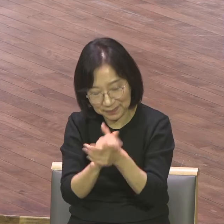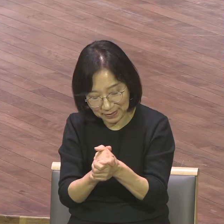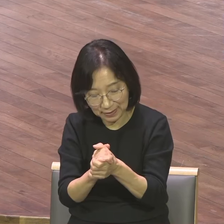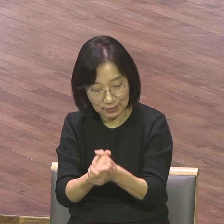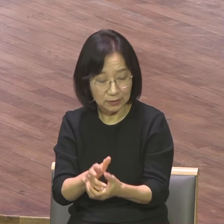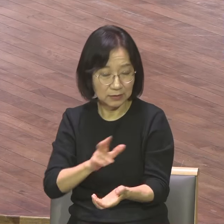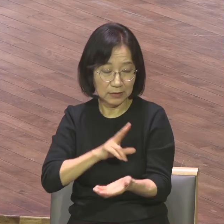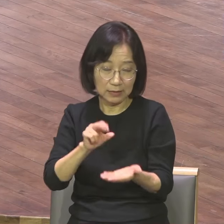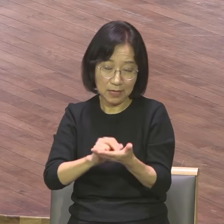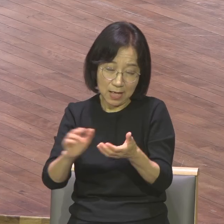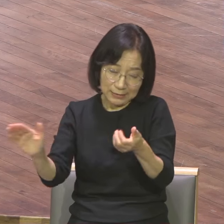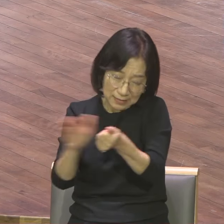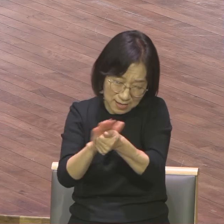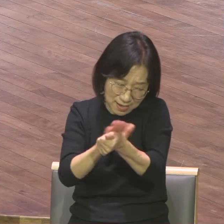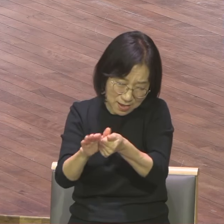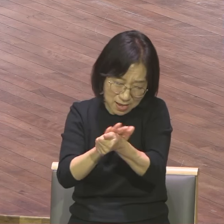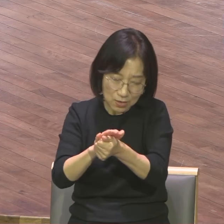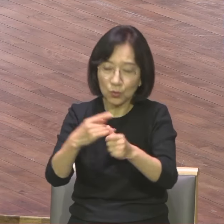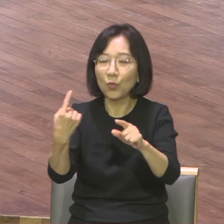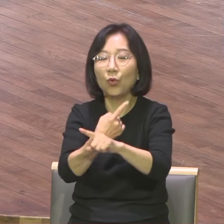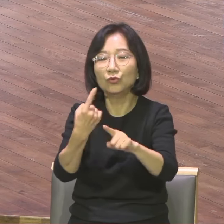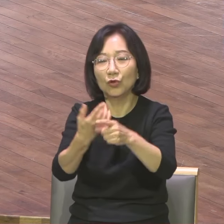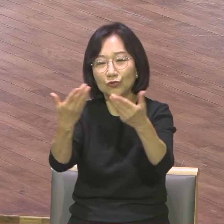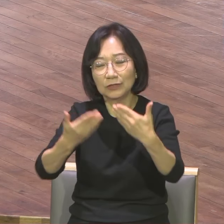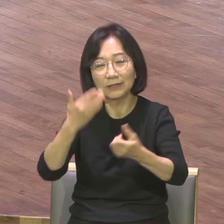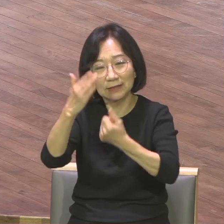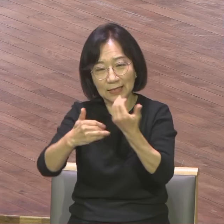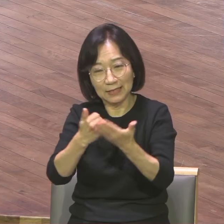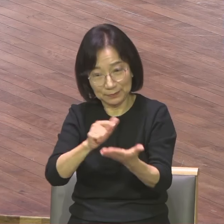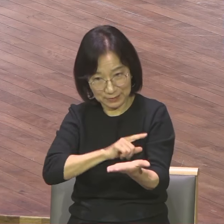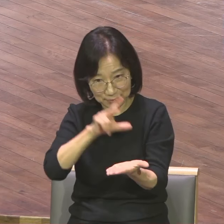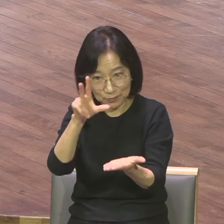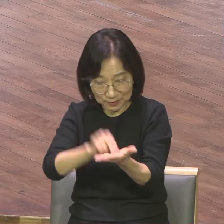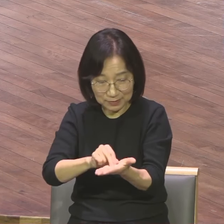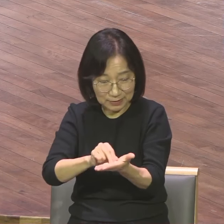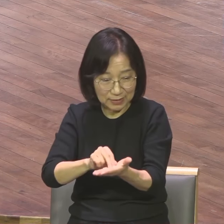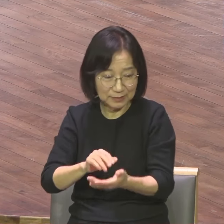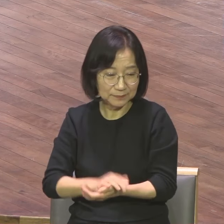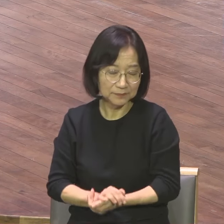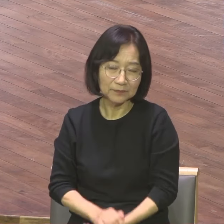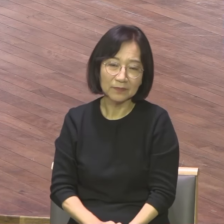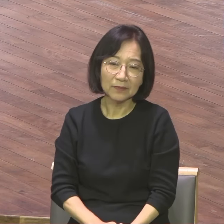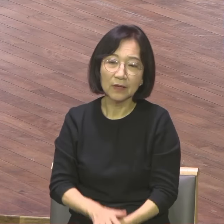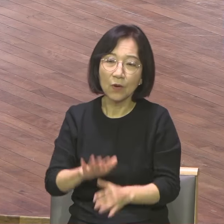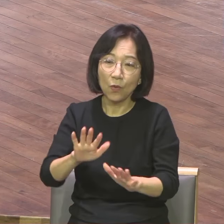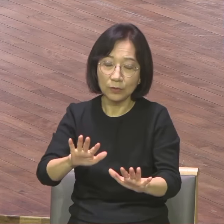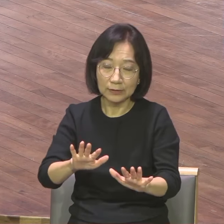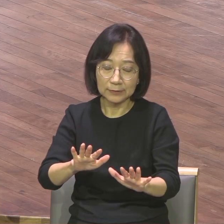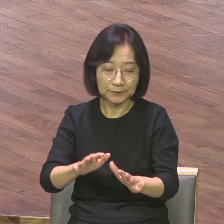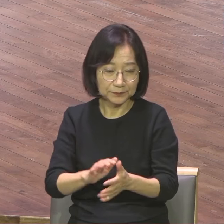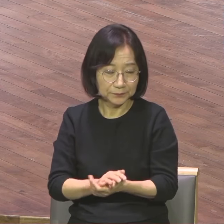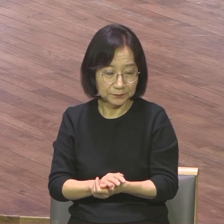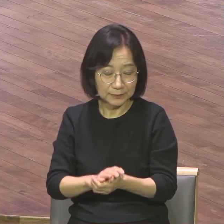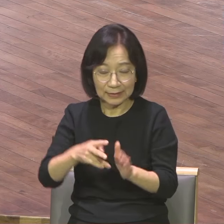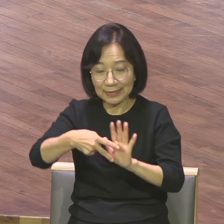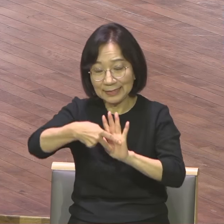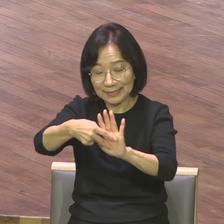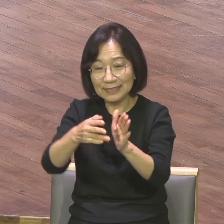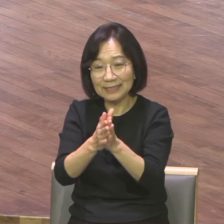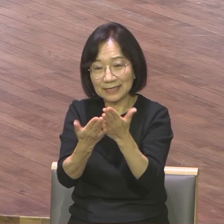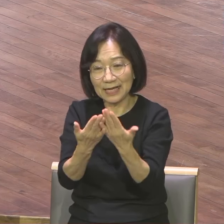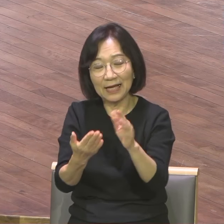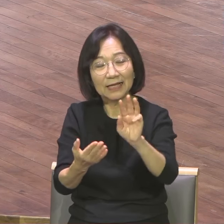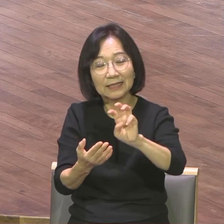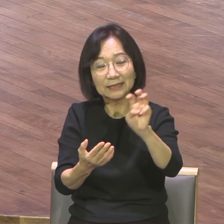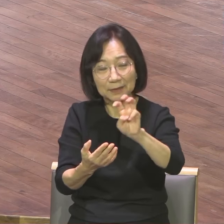싸매시며 고치시는 하나님이란 제목으로 말씀을 드립니다. 오늘은 우리가 살펴볼 이 말씀은 이사야